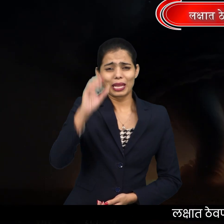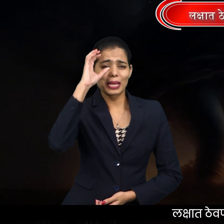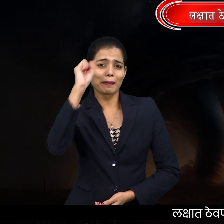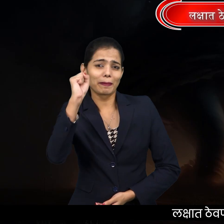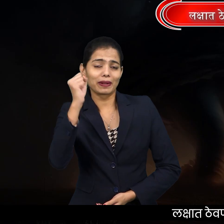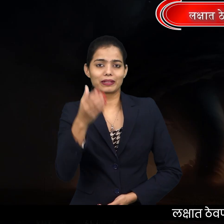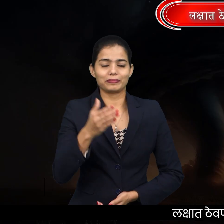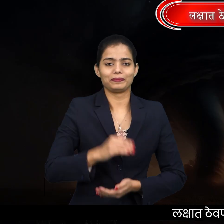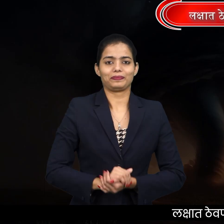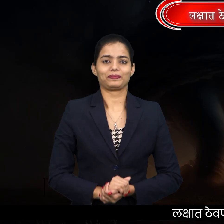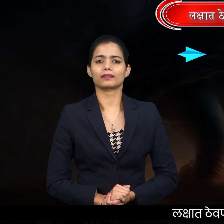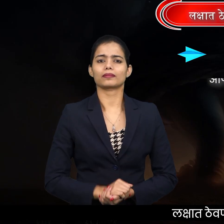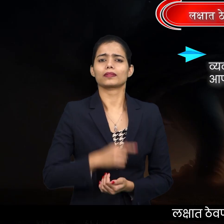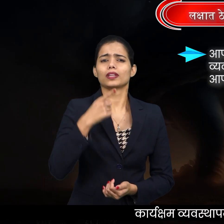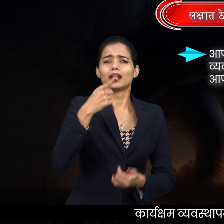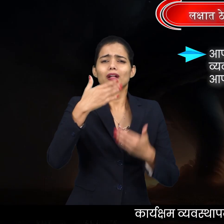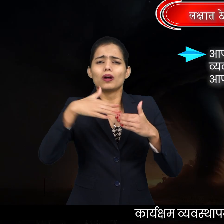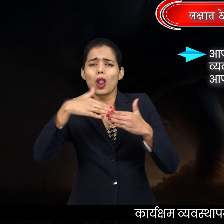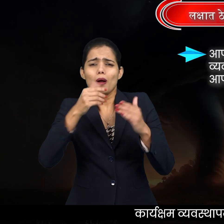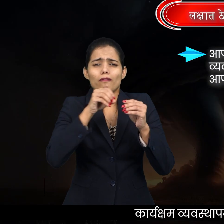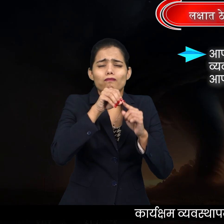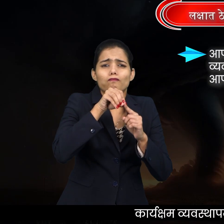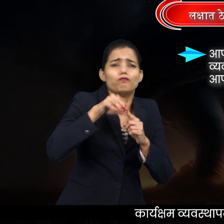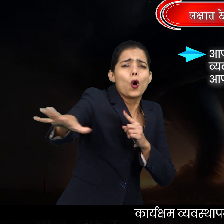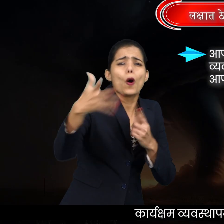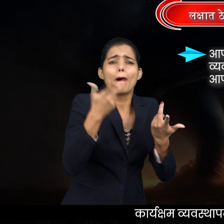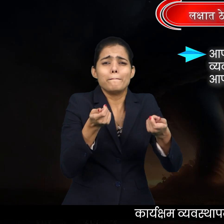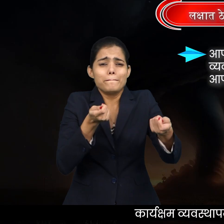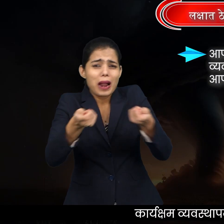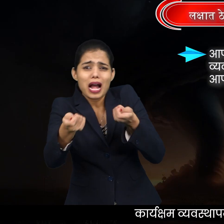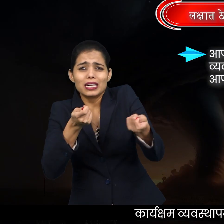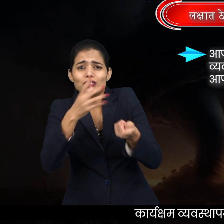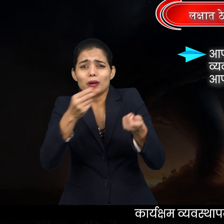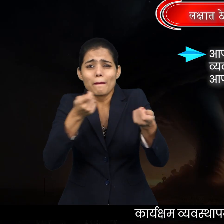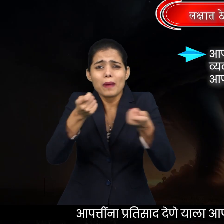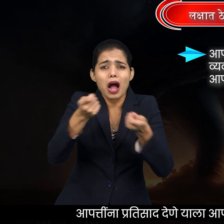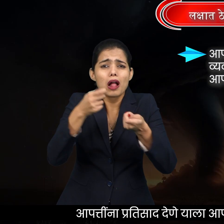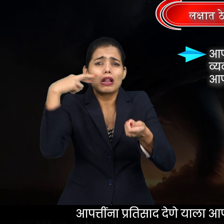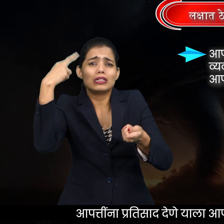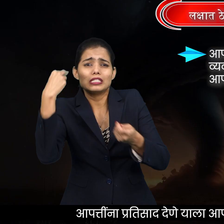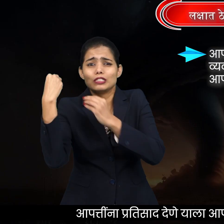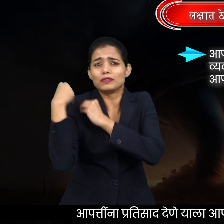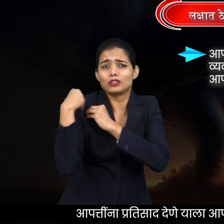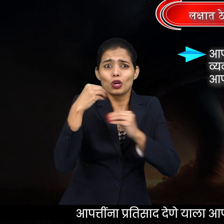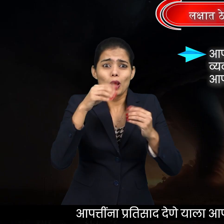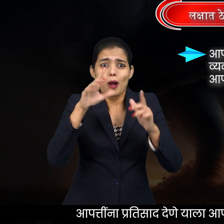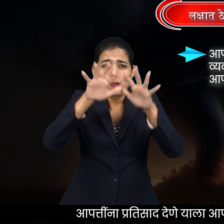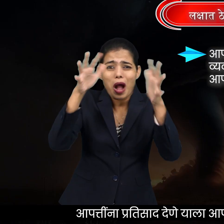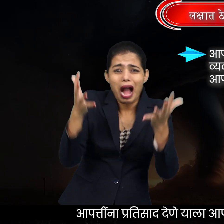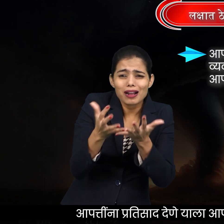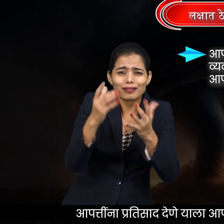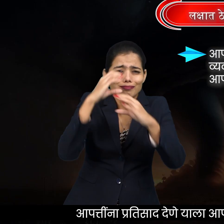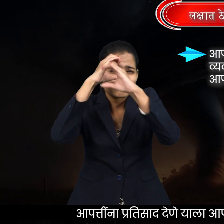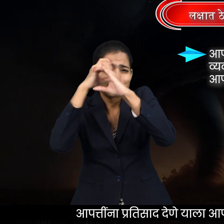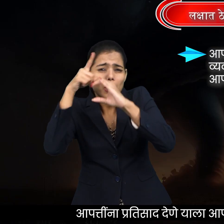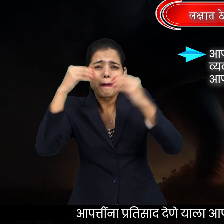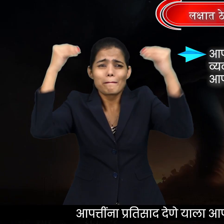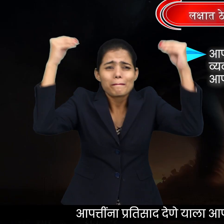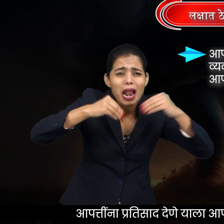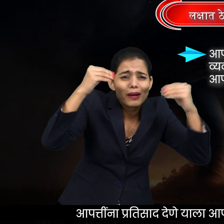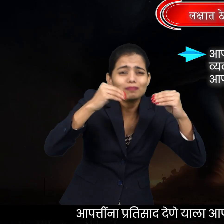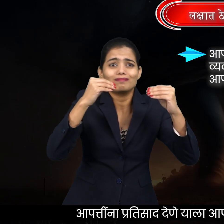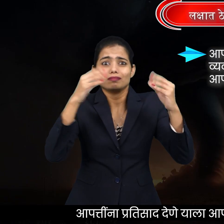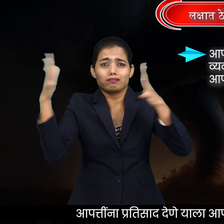लक्षात ठेवण्याचे मुद्दे. पहिला, कार्यक्षम व्यवस्थापनाचा सराव आणि आपत्तींना प्रतिसाद